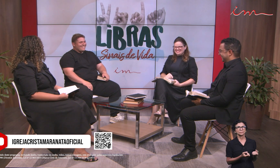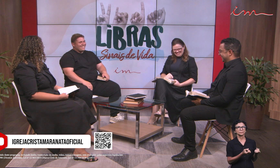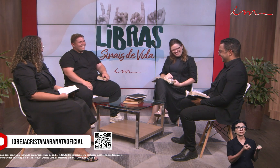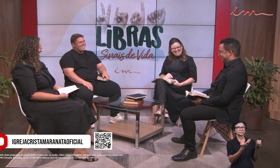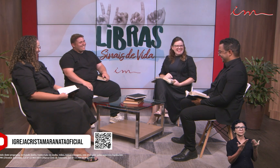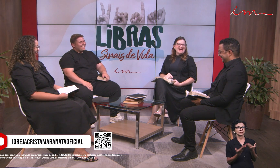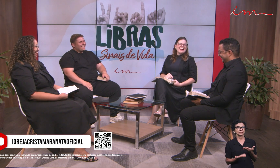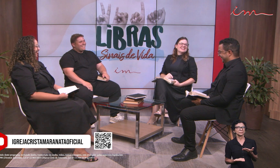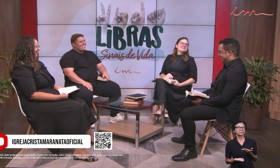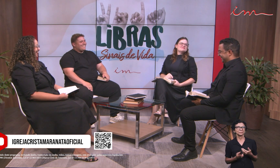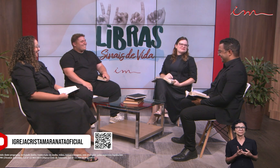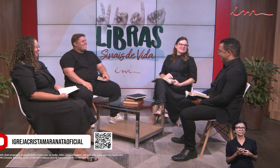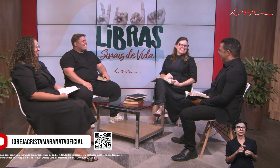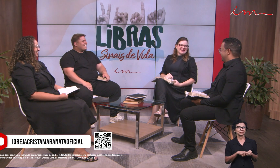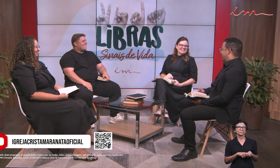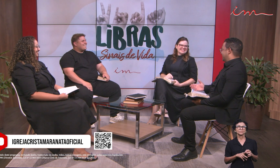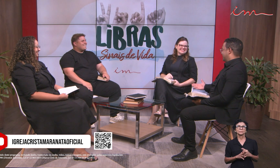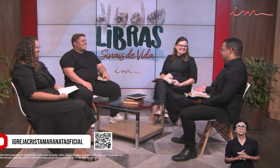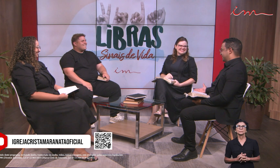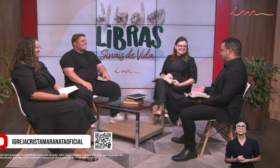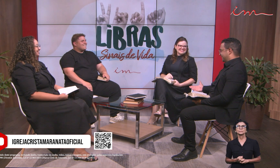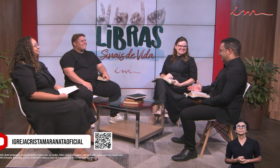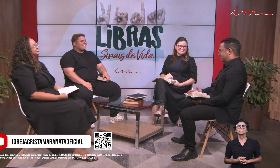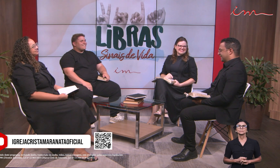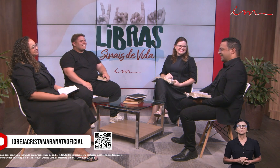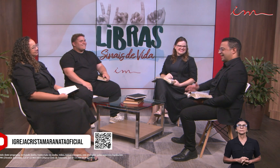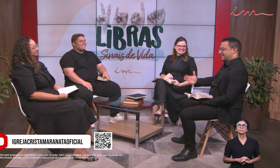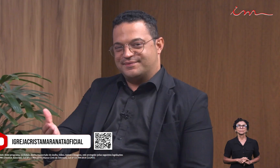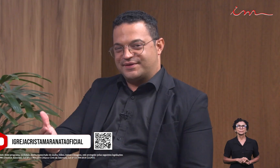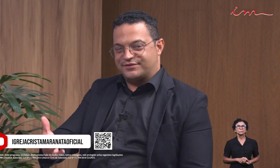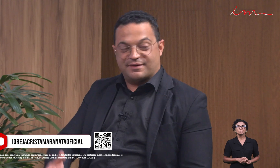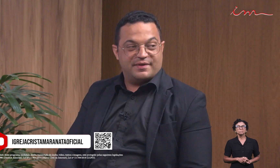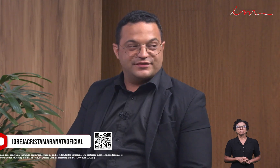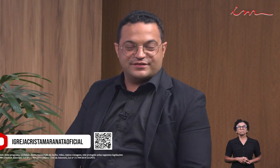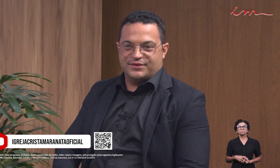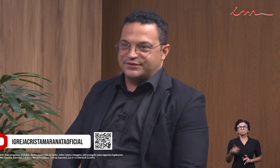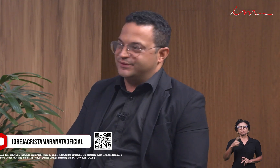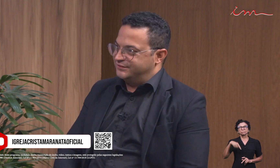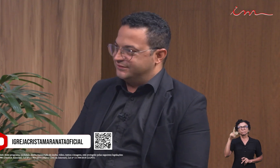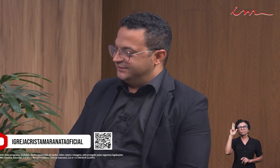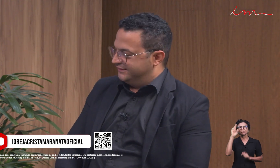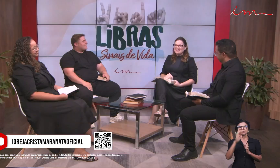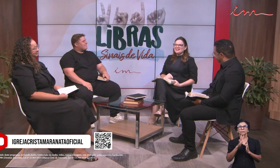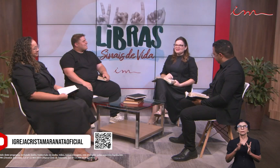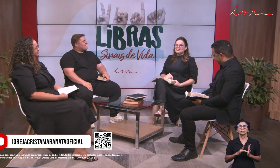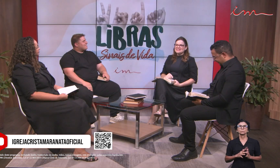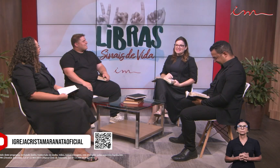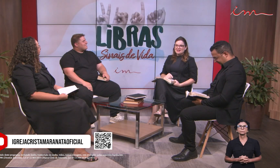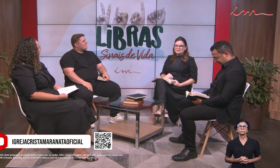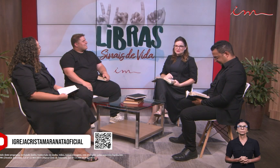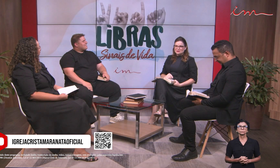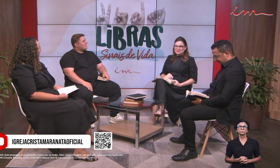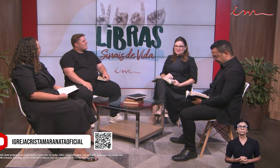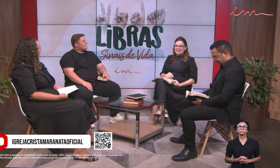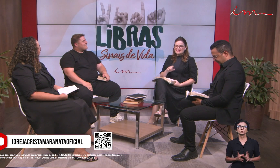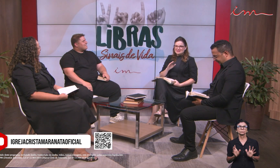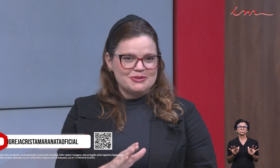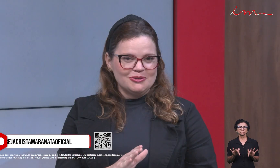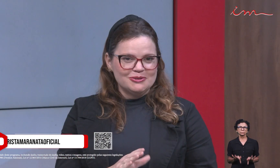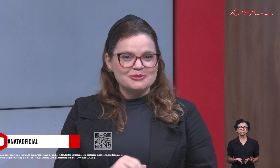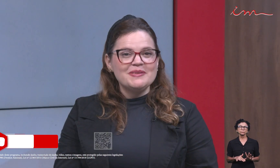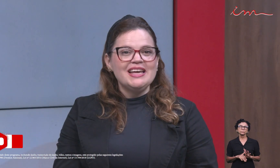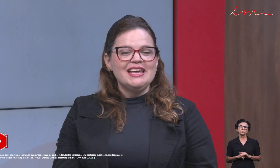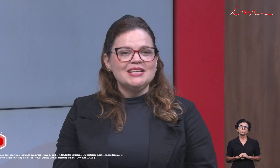deixar. Alan, muito obrigada. Obrigado, Priscila. Obrigado, irmãos. A paz do Senhor a todos. Então, nós encerramos hoje